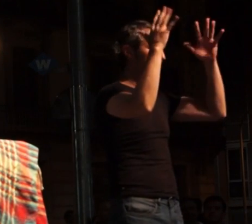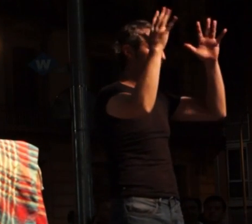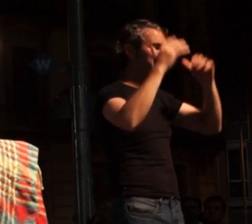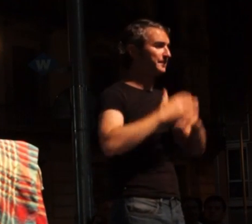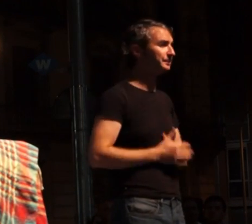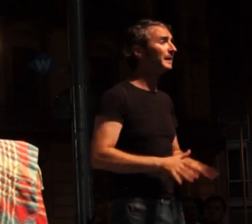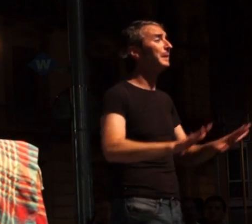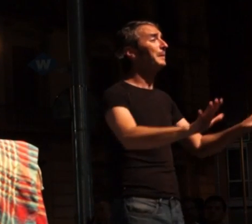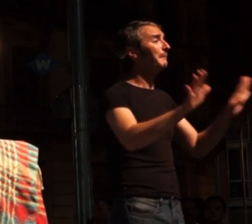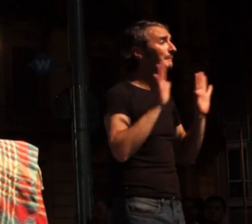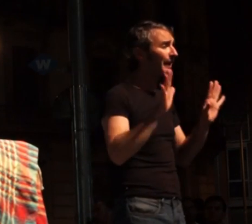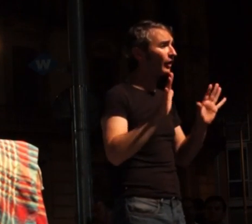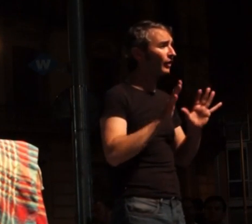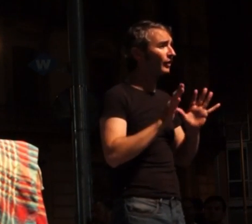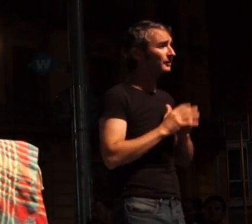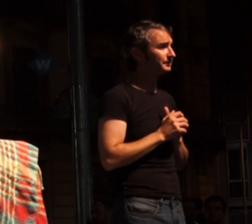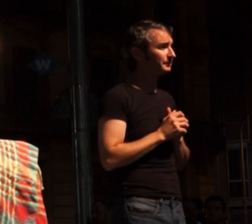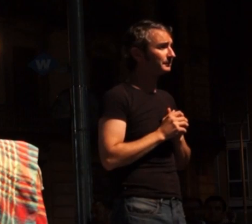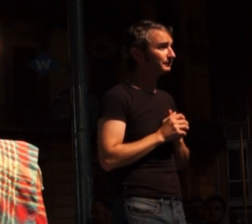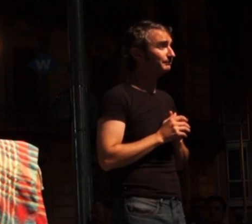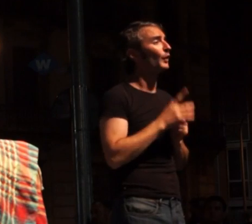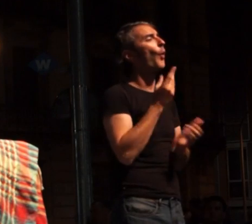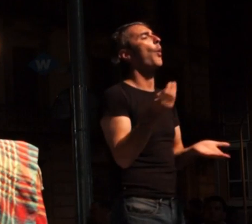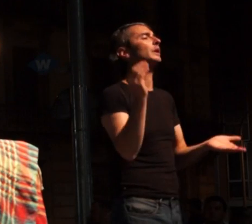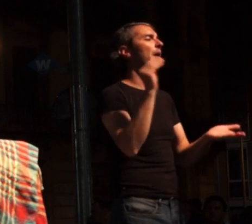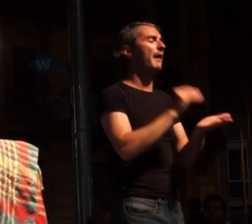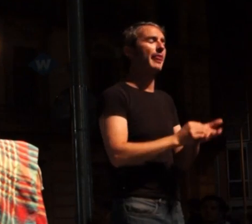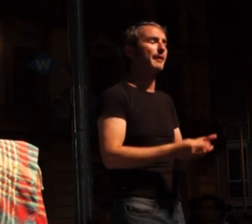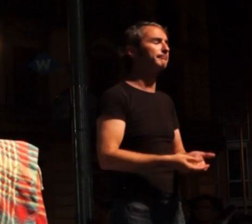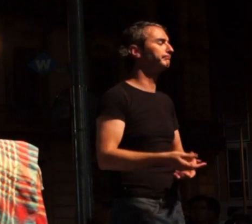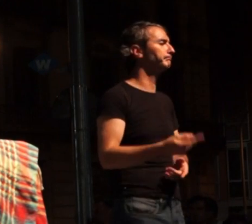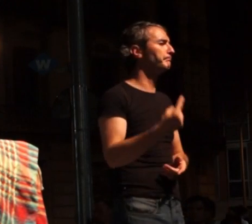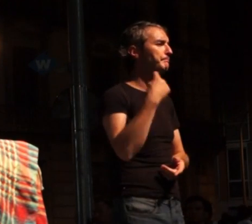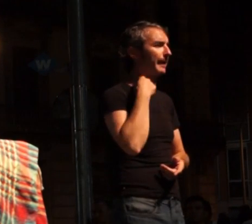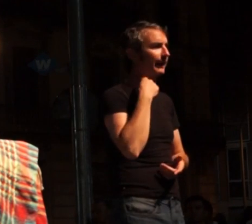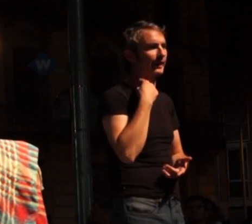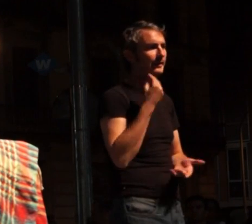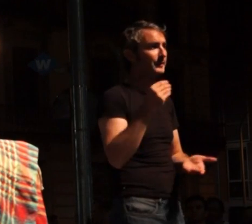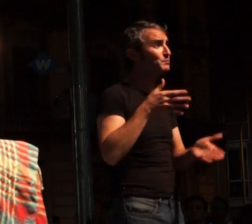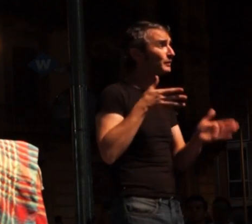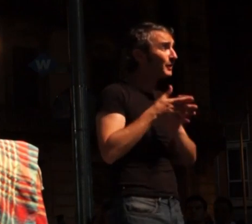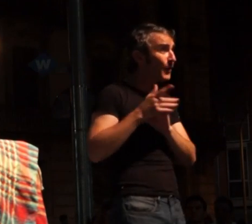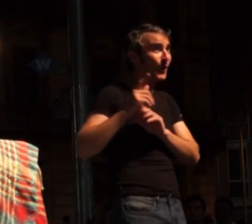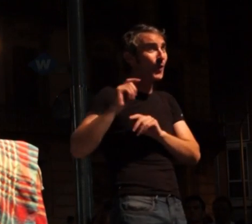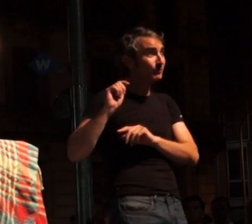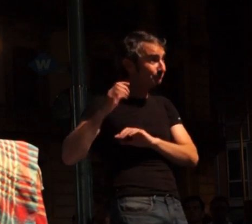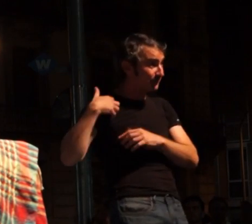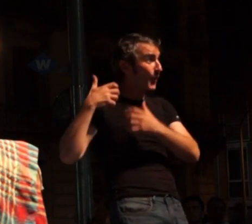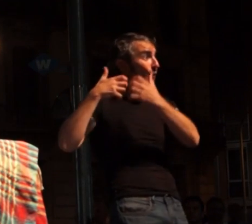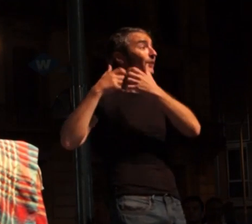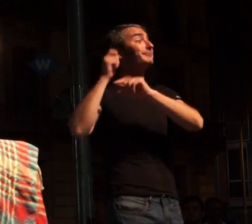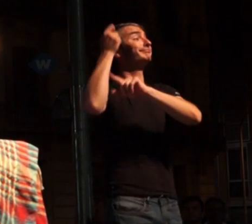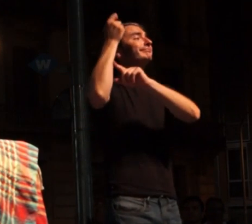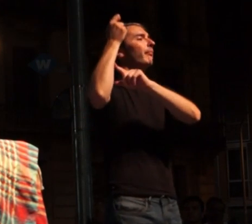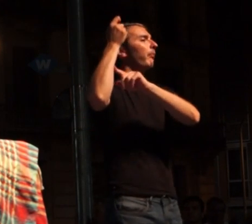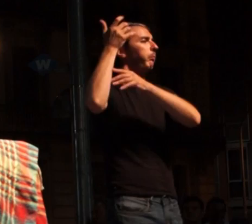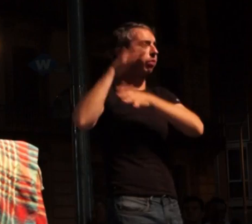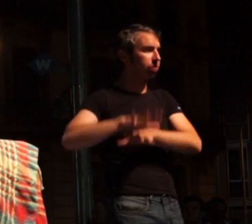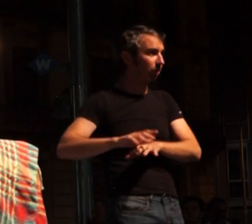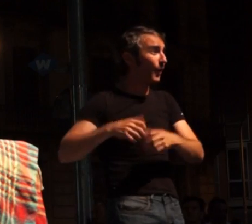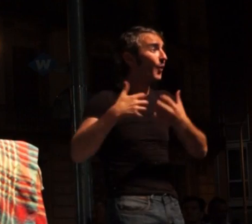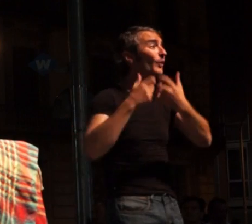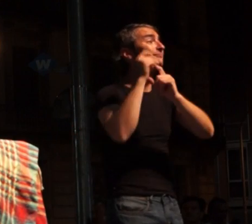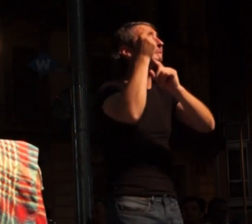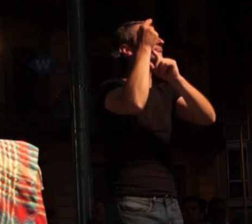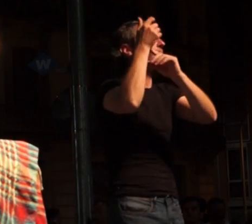Però de nou, la derrota. Perquè totes aquestes lluites foren traïdes per les cúpules d'uns